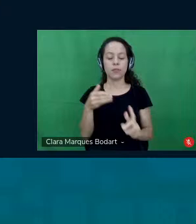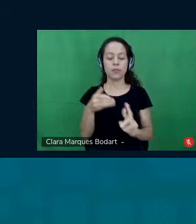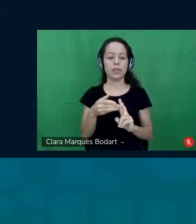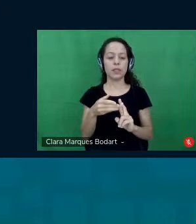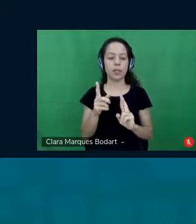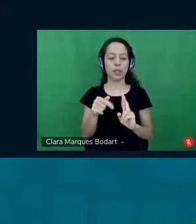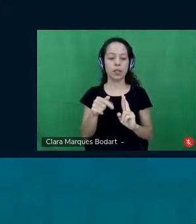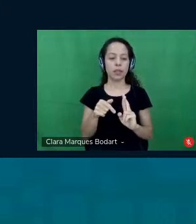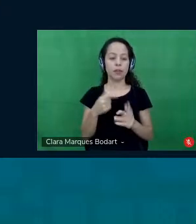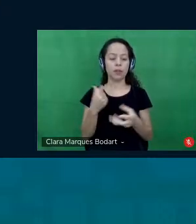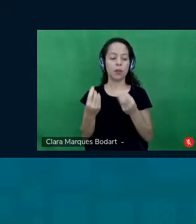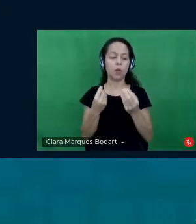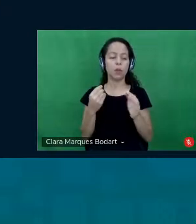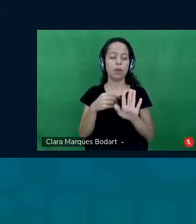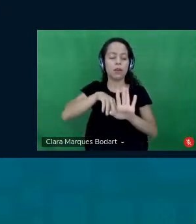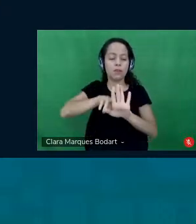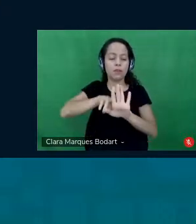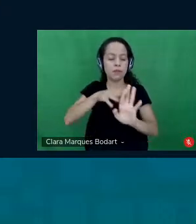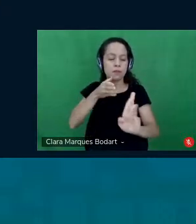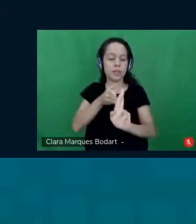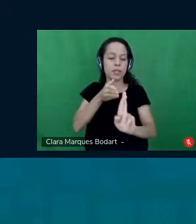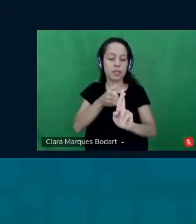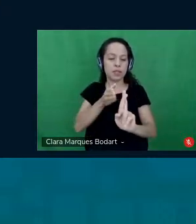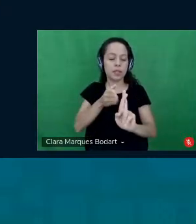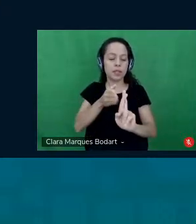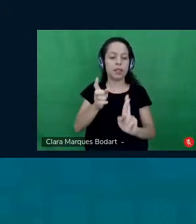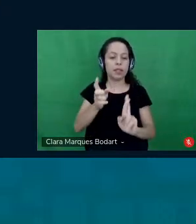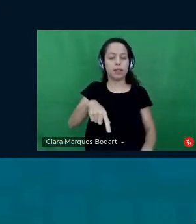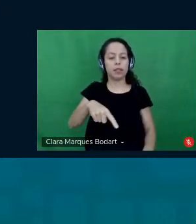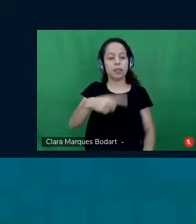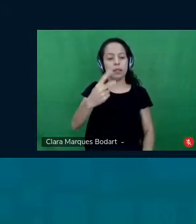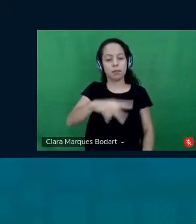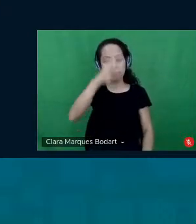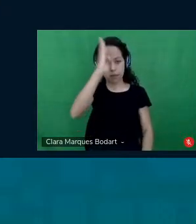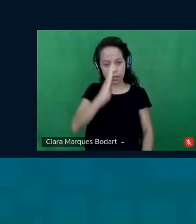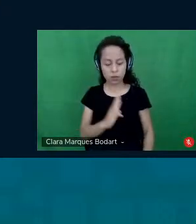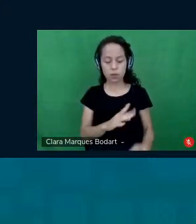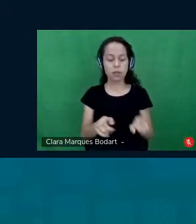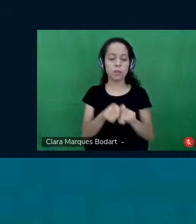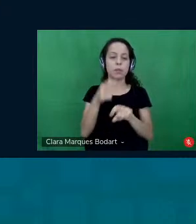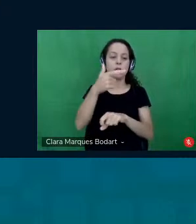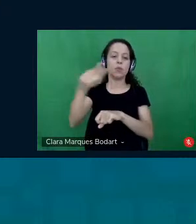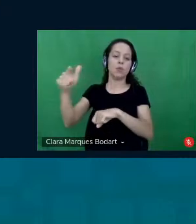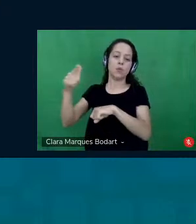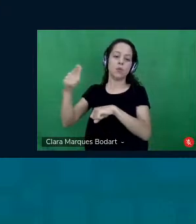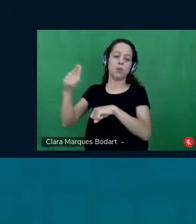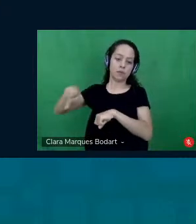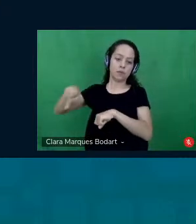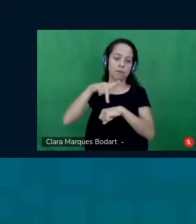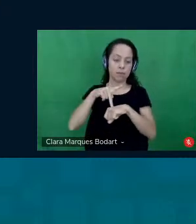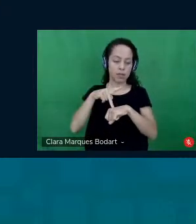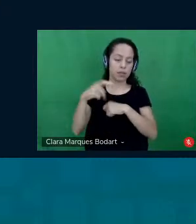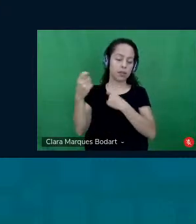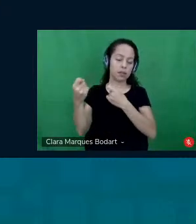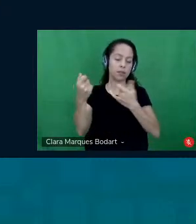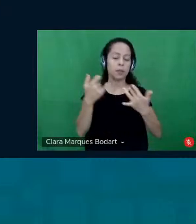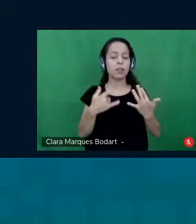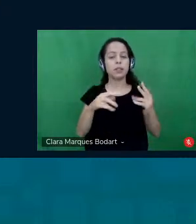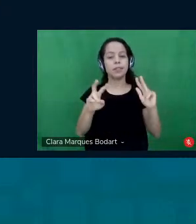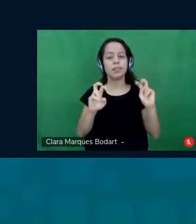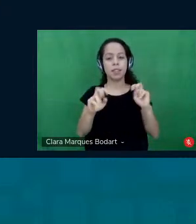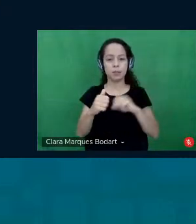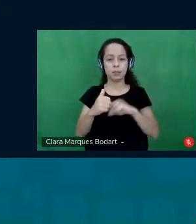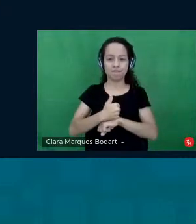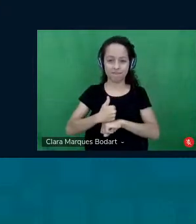na literatura nacional e internacional sobre o tema. Isso muda